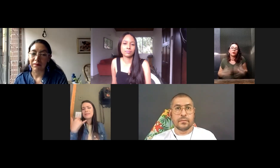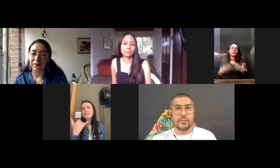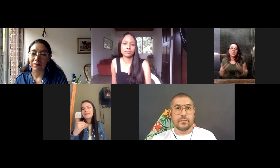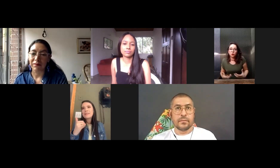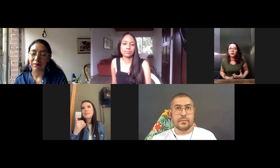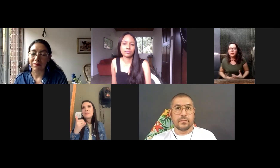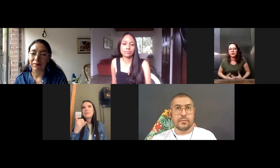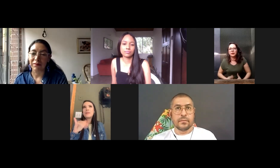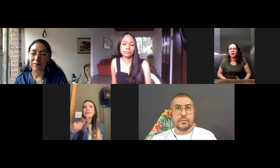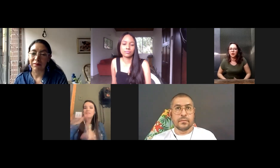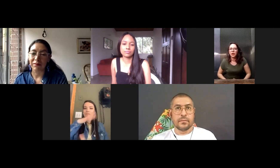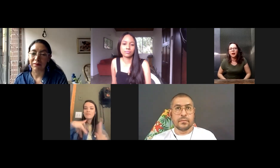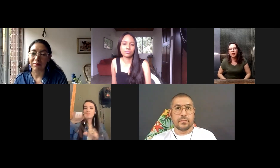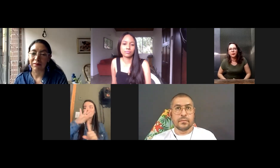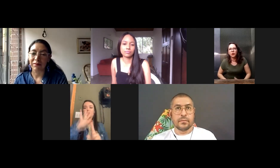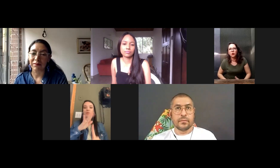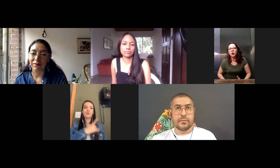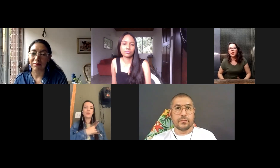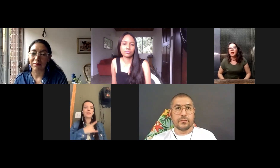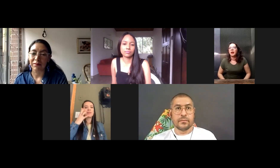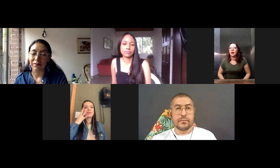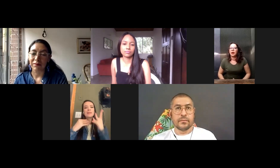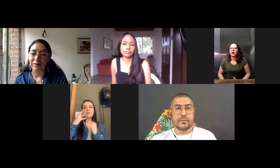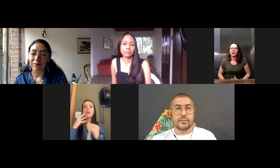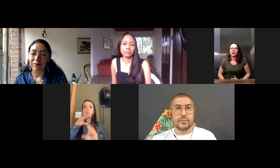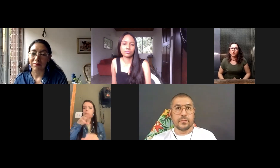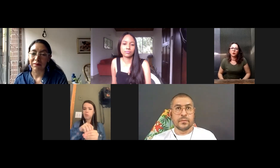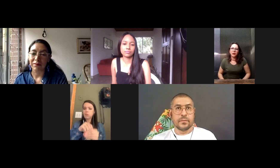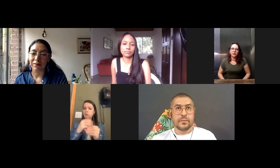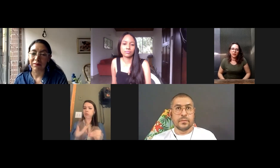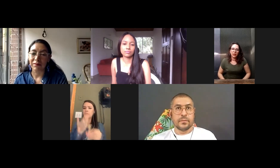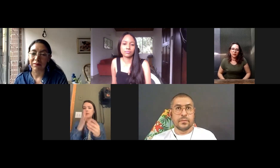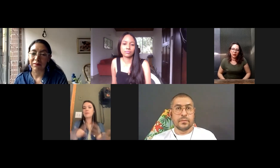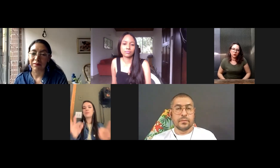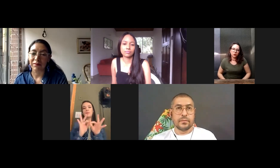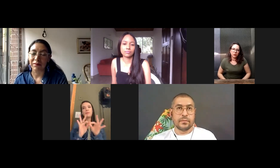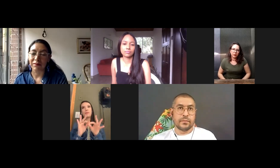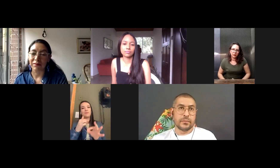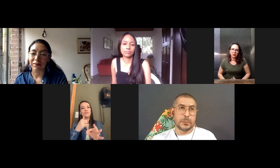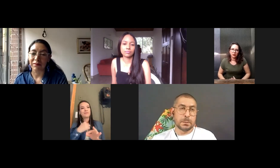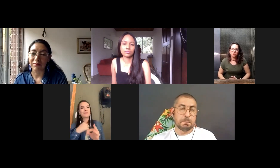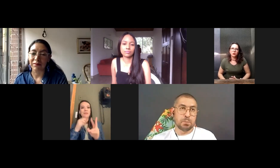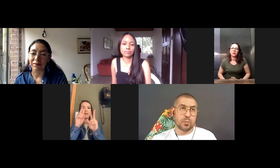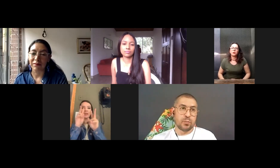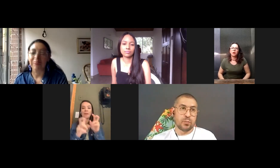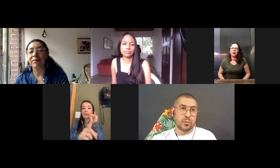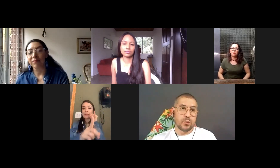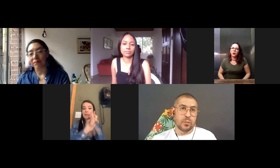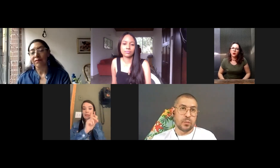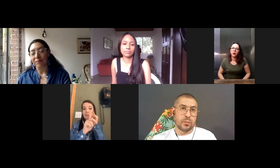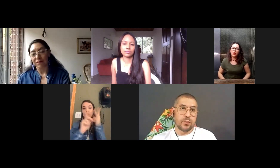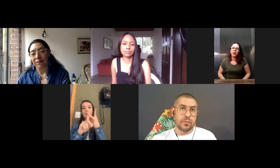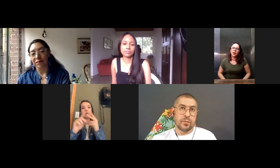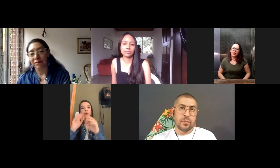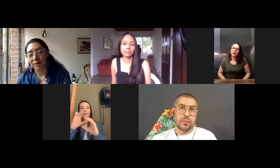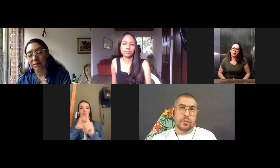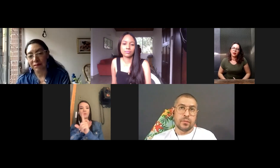del contexto universitario y académico, era que soy muy afín a los dos temas. Entonces, por